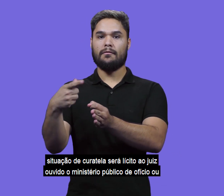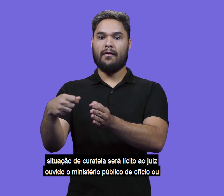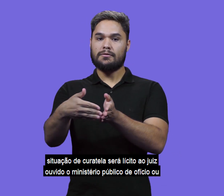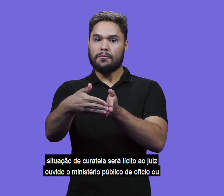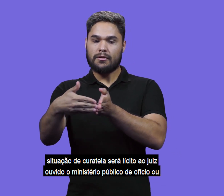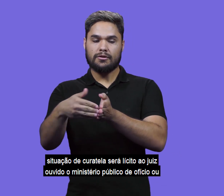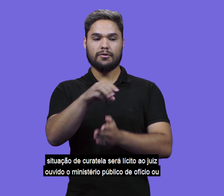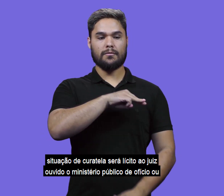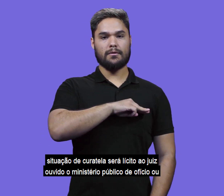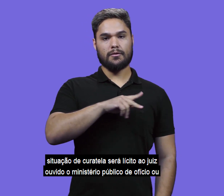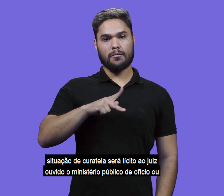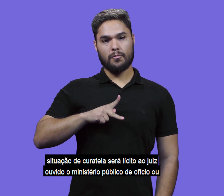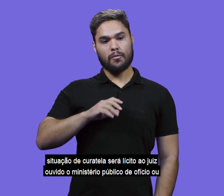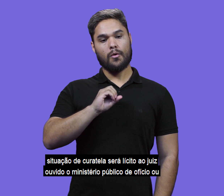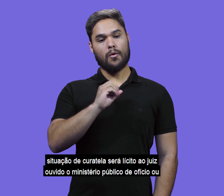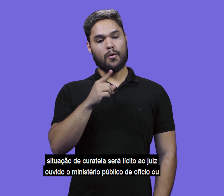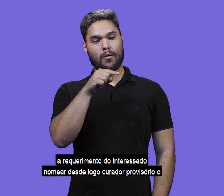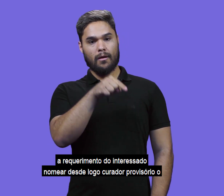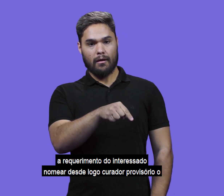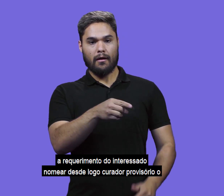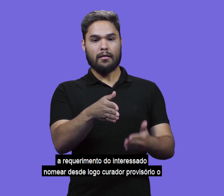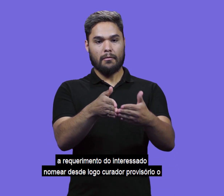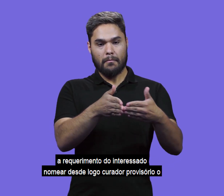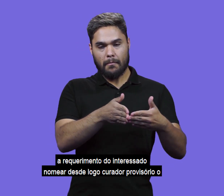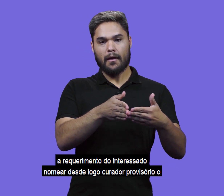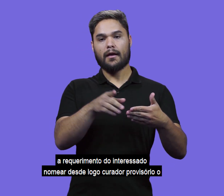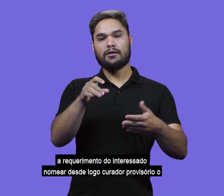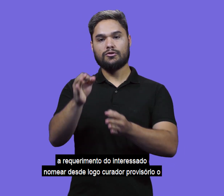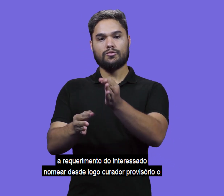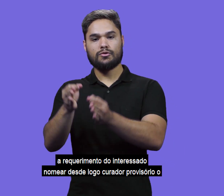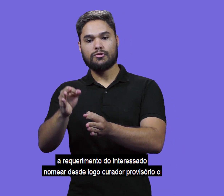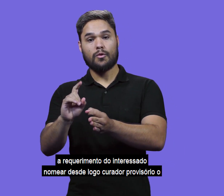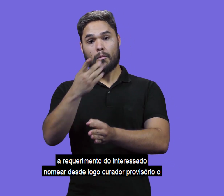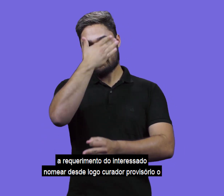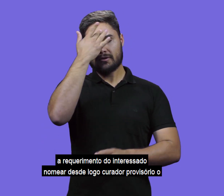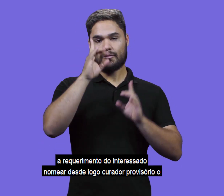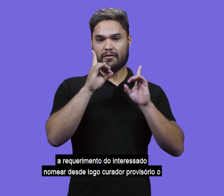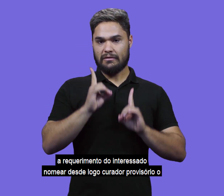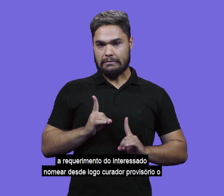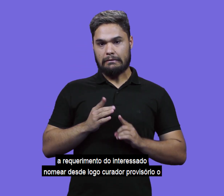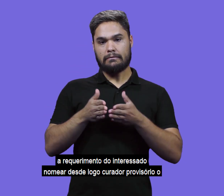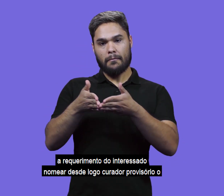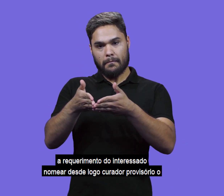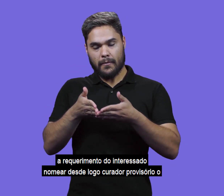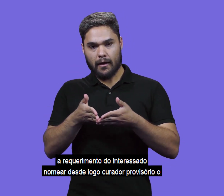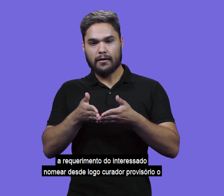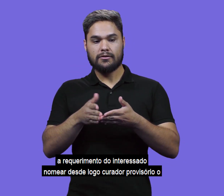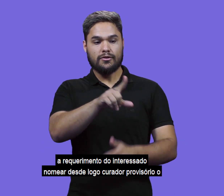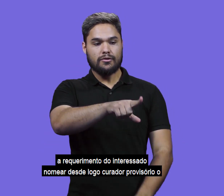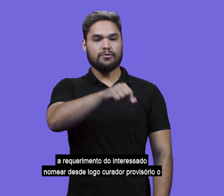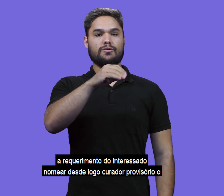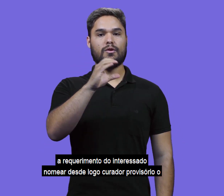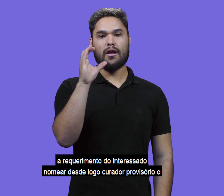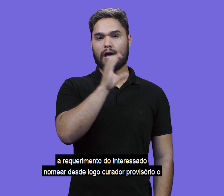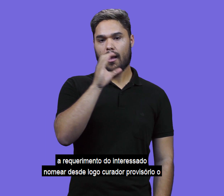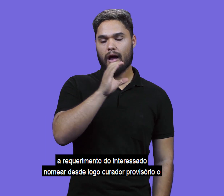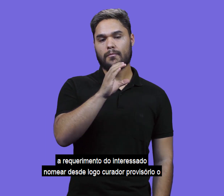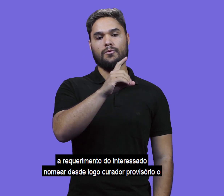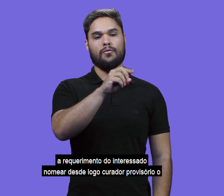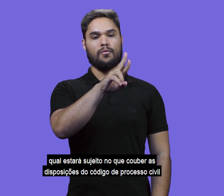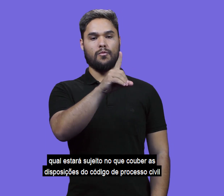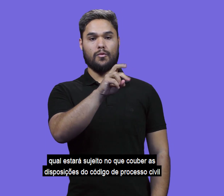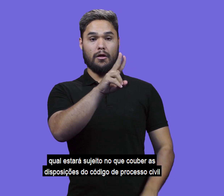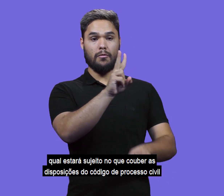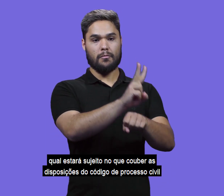o Ministério Público, de ofício ou a requerimento do interessado, nomear, desde logo, curador